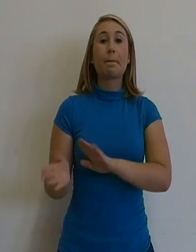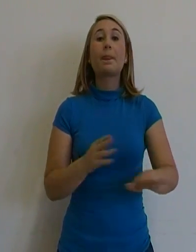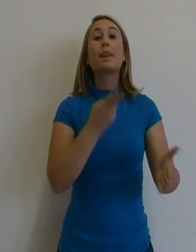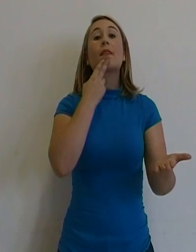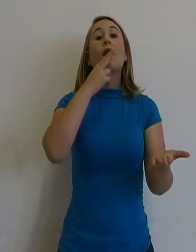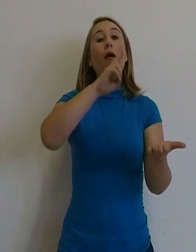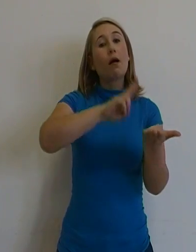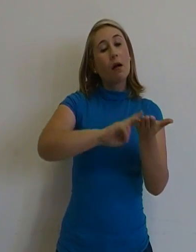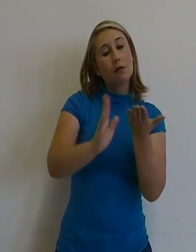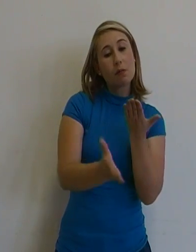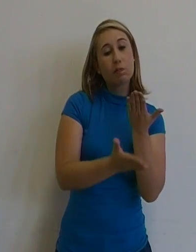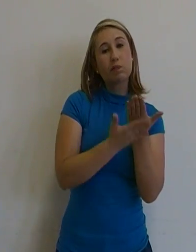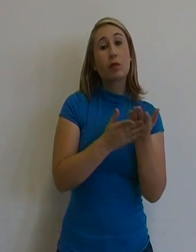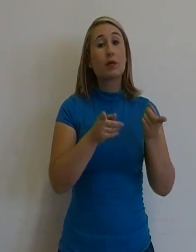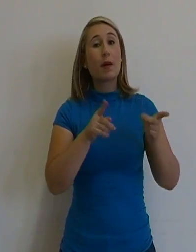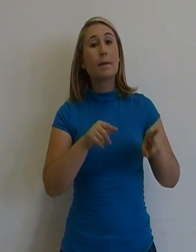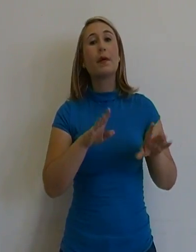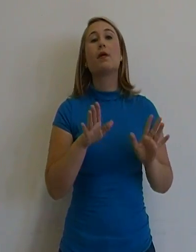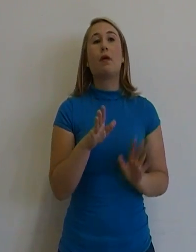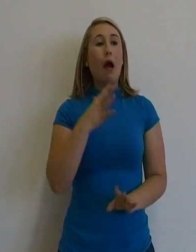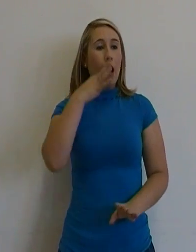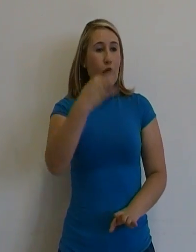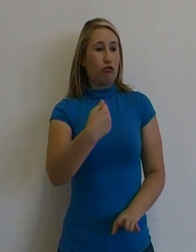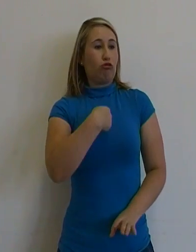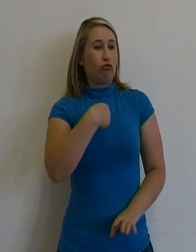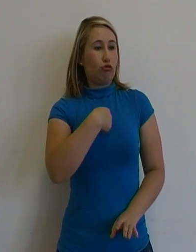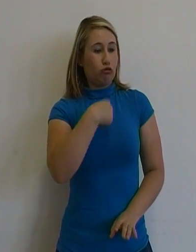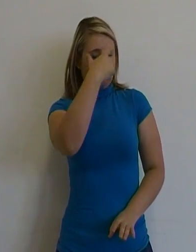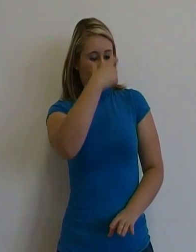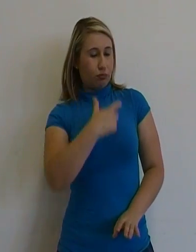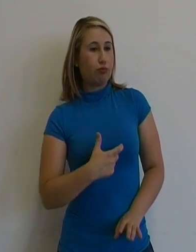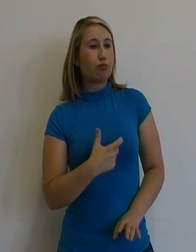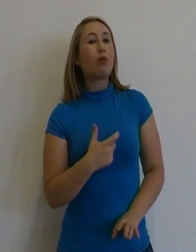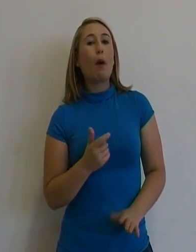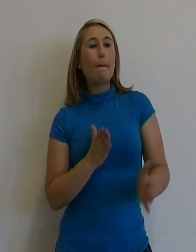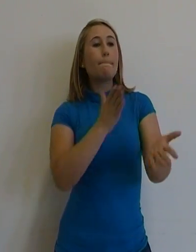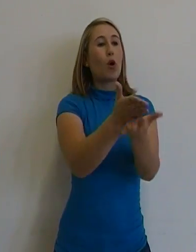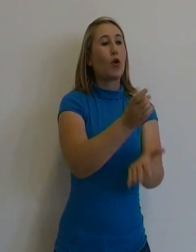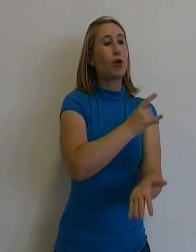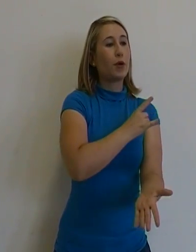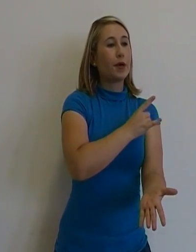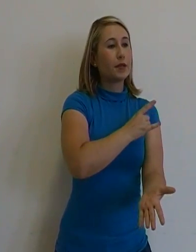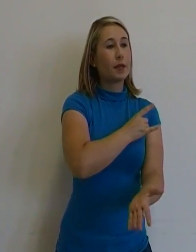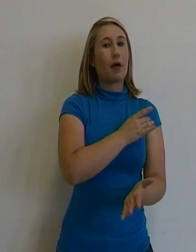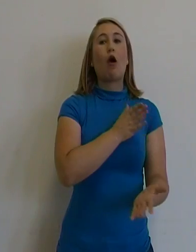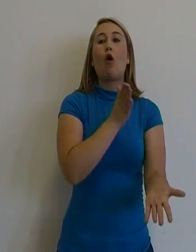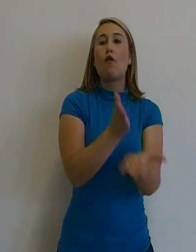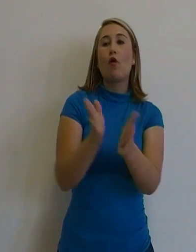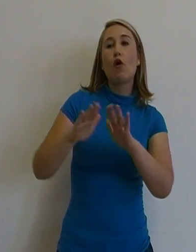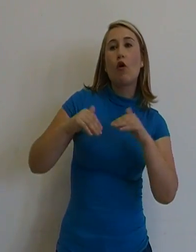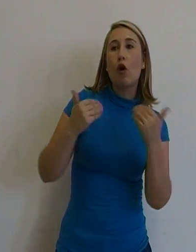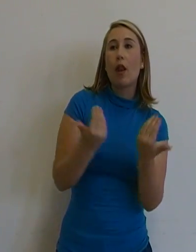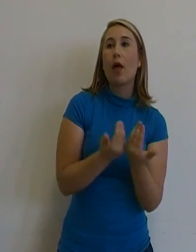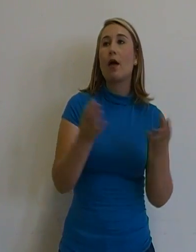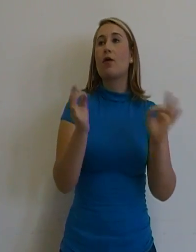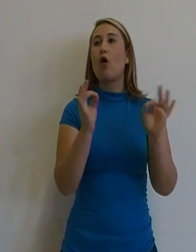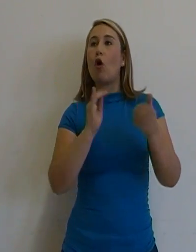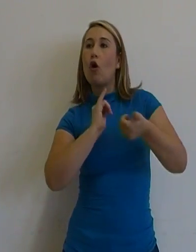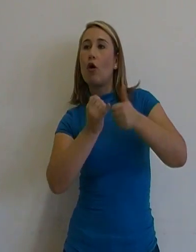formal, rehabilitación funcional o rehabilitación profesional en entidades que estén legalmente